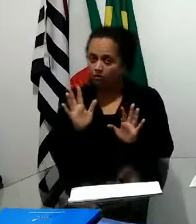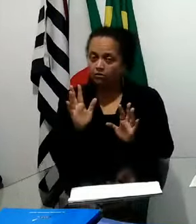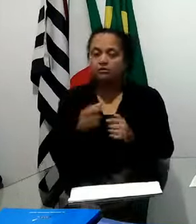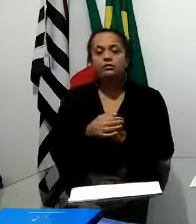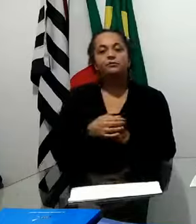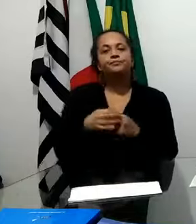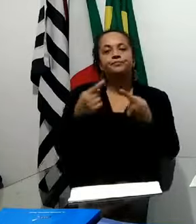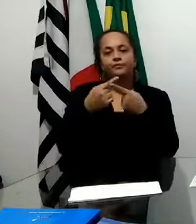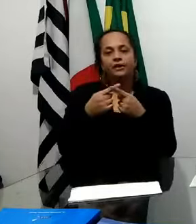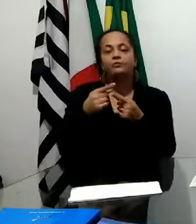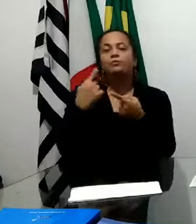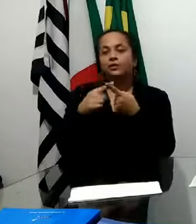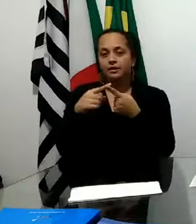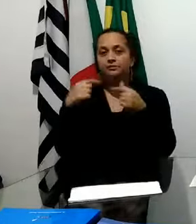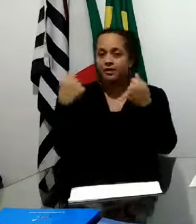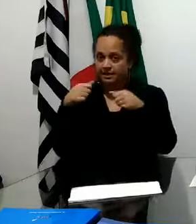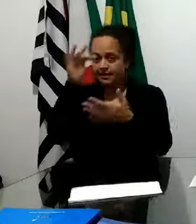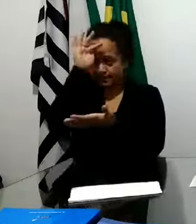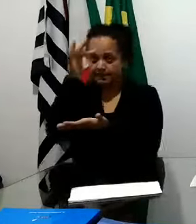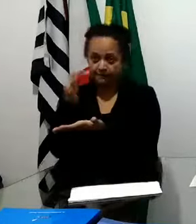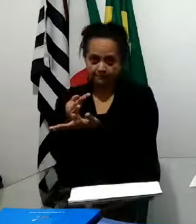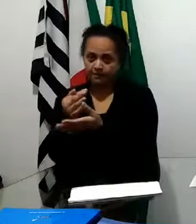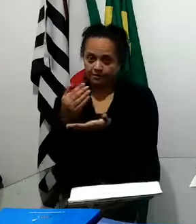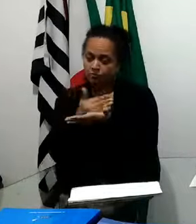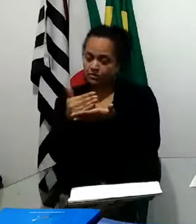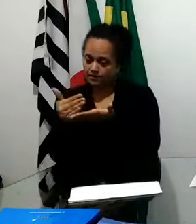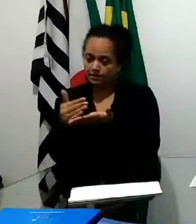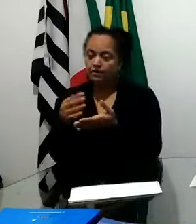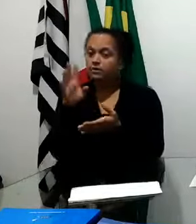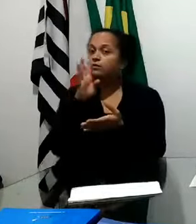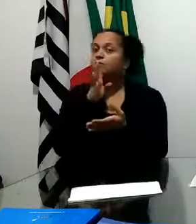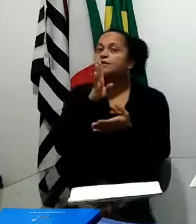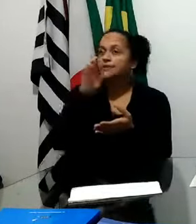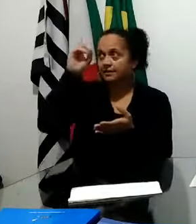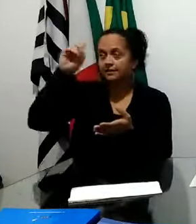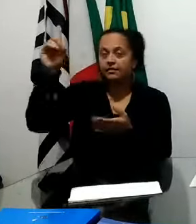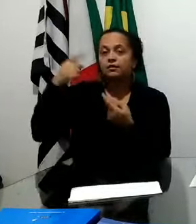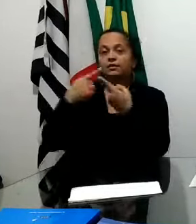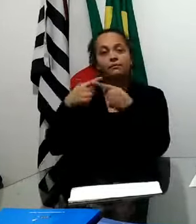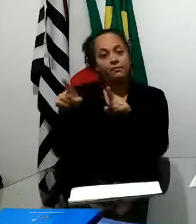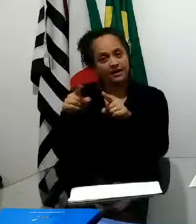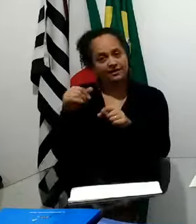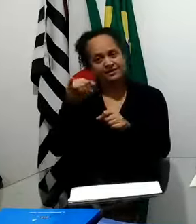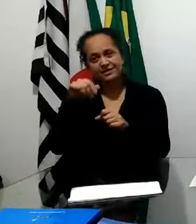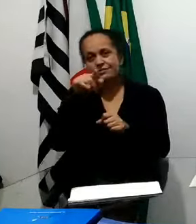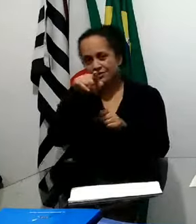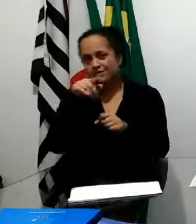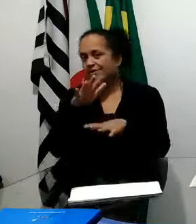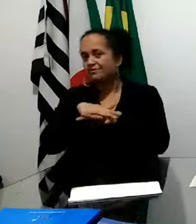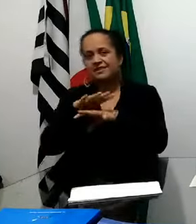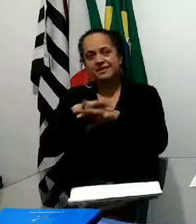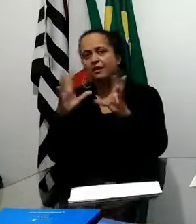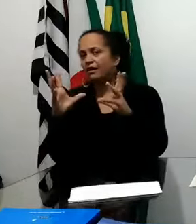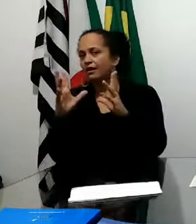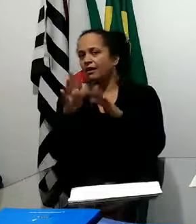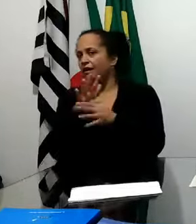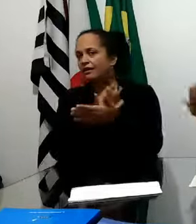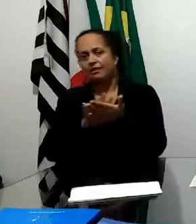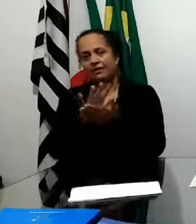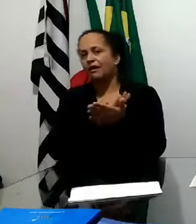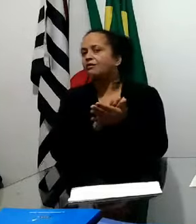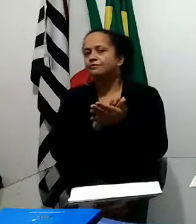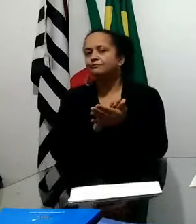porque a fé começa com conhecimento. Mas se isso não se tornar uma realidade dentro de mim, nem de você, as coisas não vão mudar. Nem